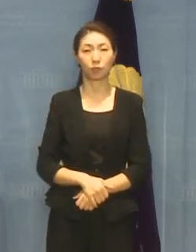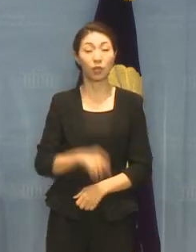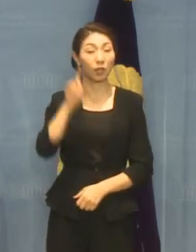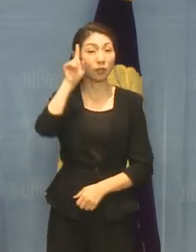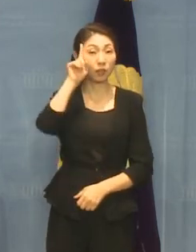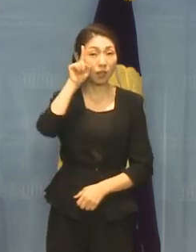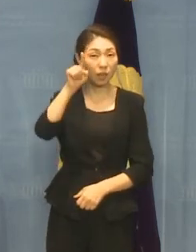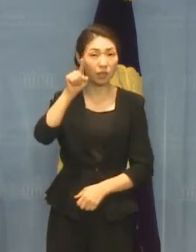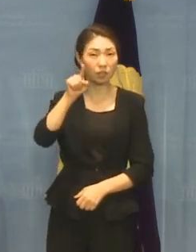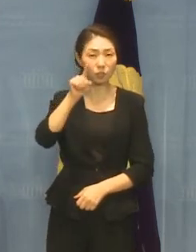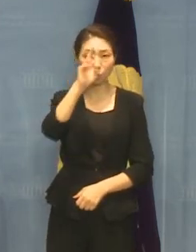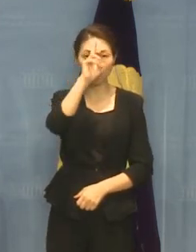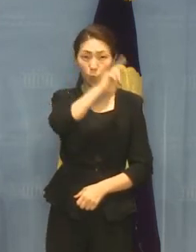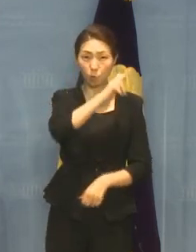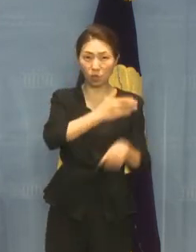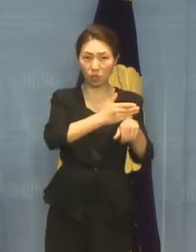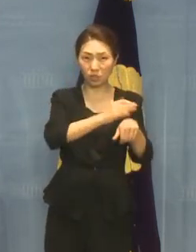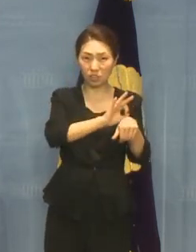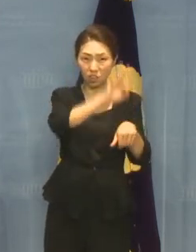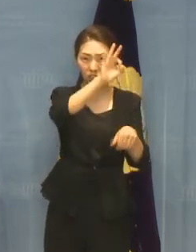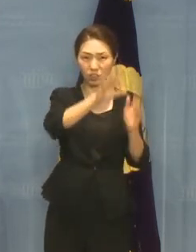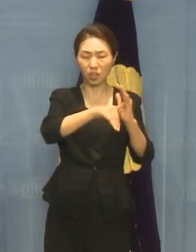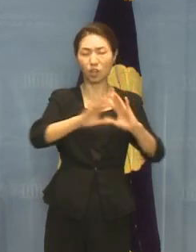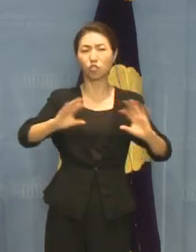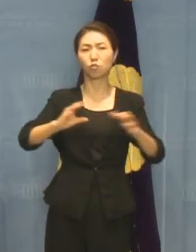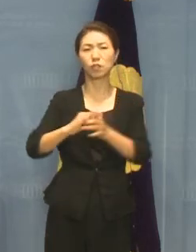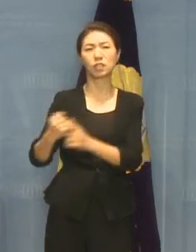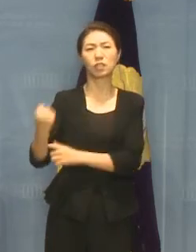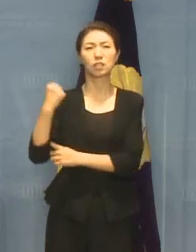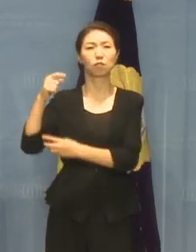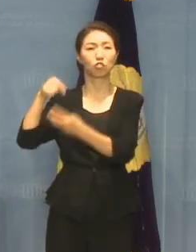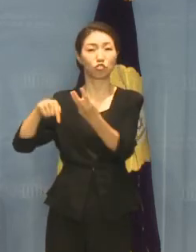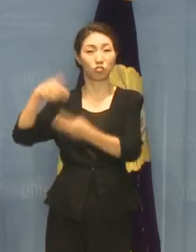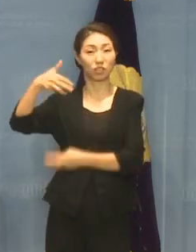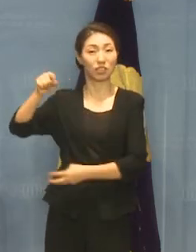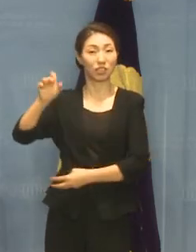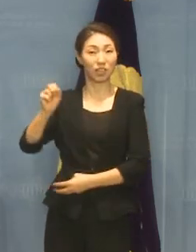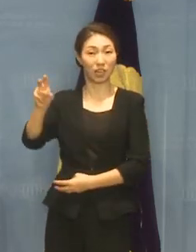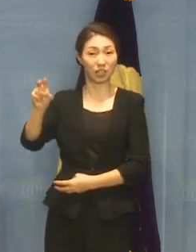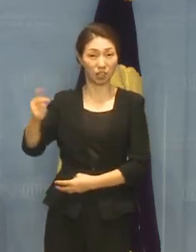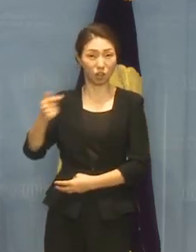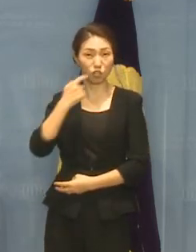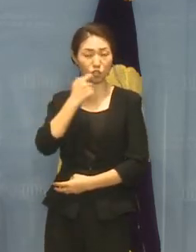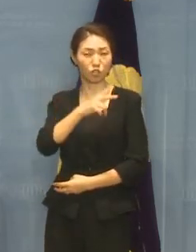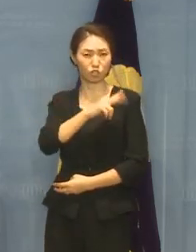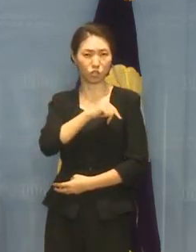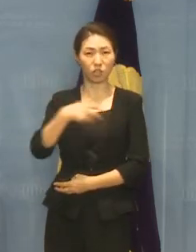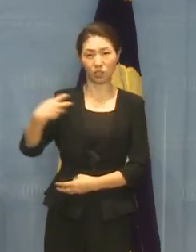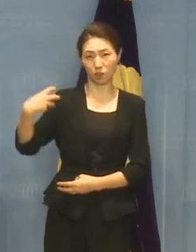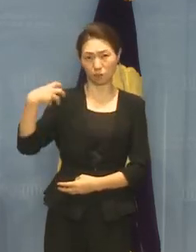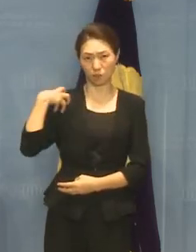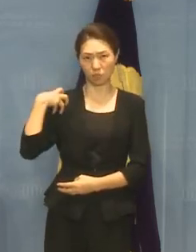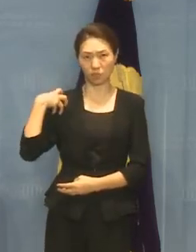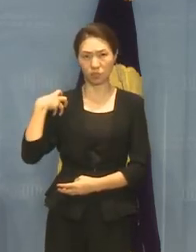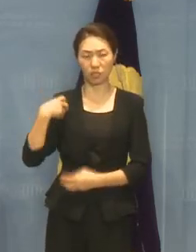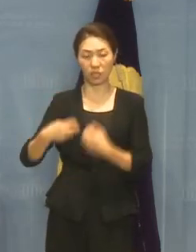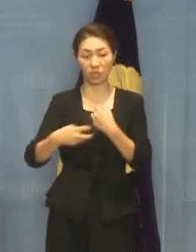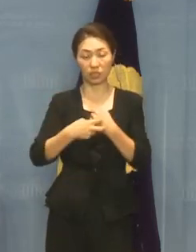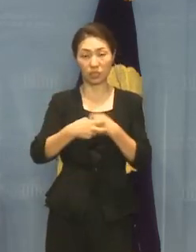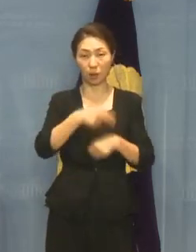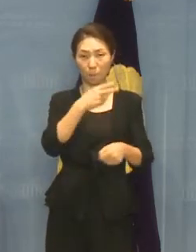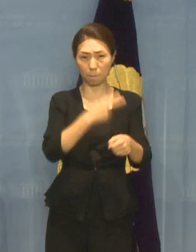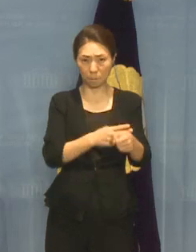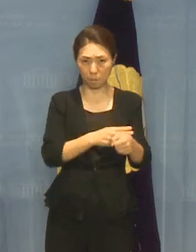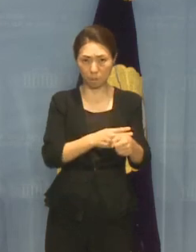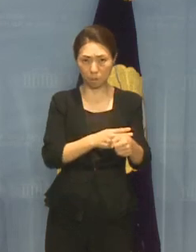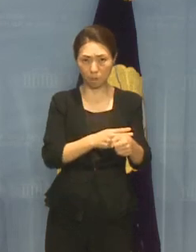9일 오전 10시에는 국민의힘 윤창현 의원실이 주최하는 공정거래법상 기업진단 지정제도 30년